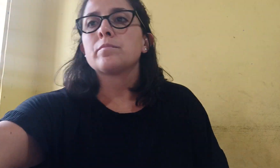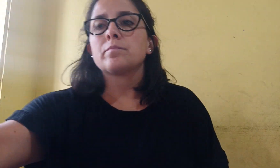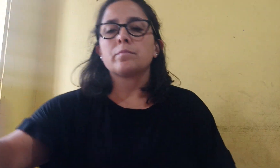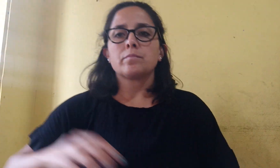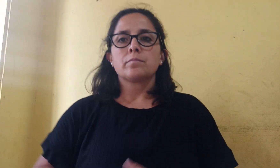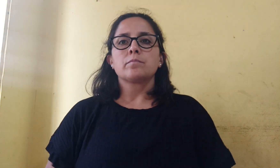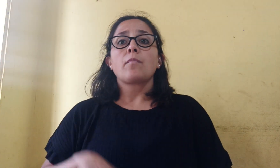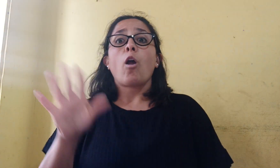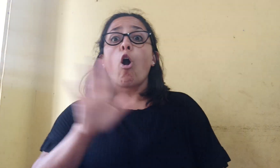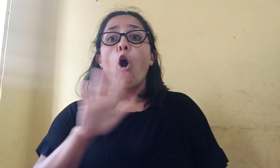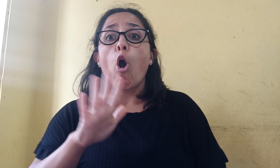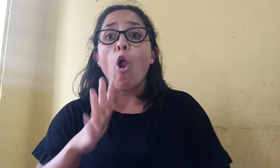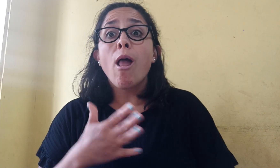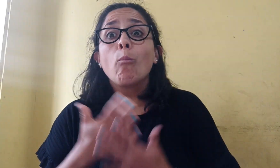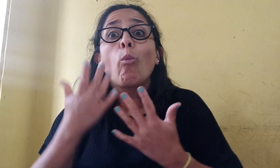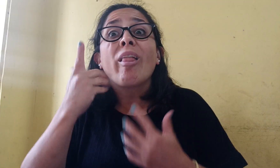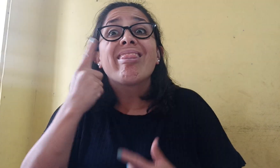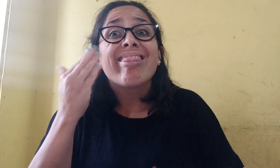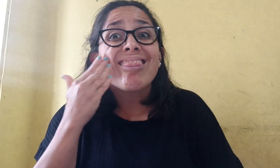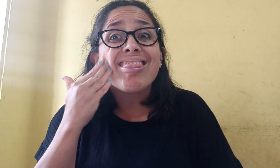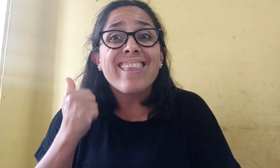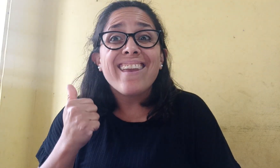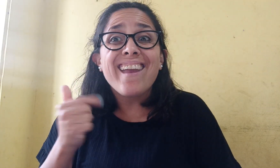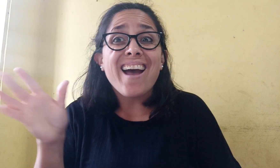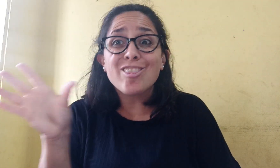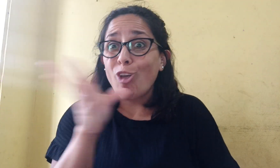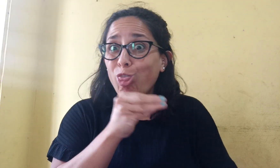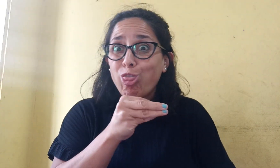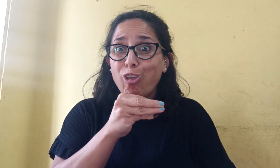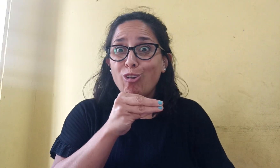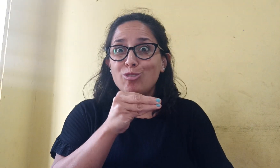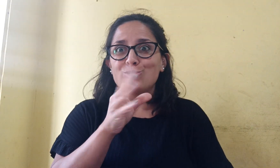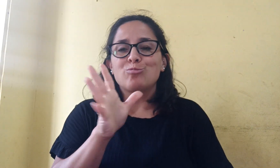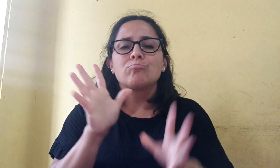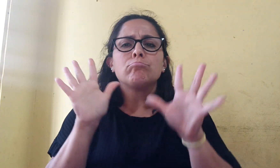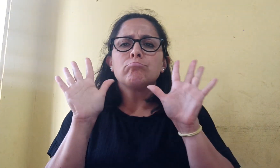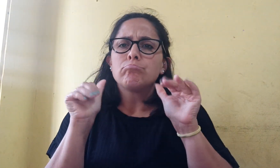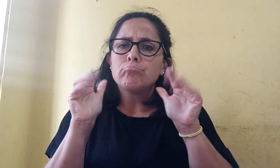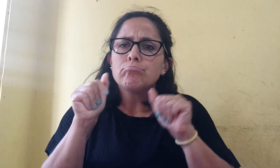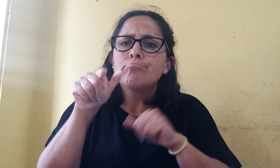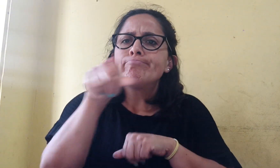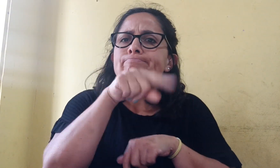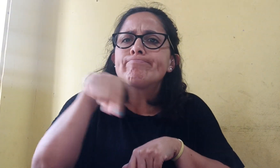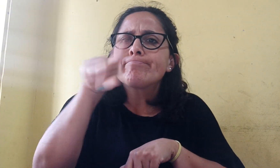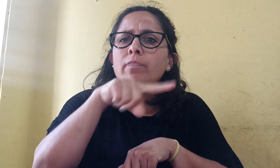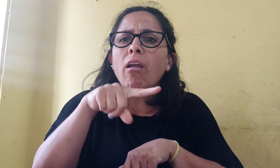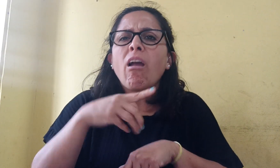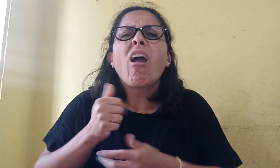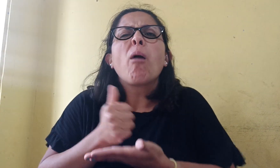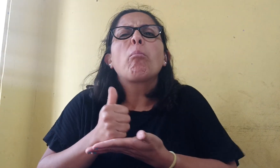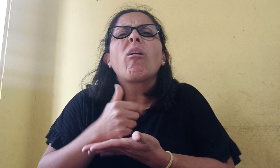a todos. Bueno, espero que se encuentren muy bien todos, de salud y de ánimo, que es fundamental para poder